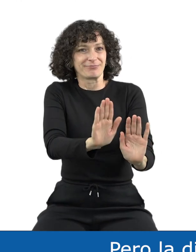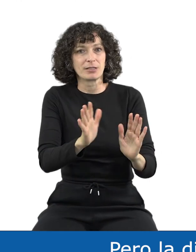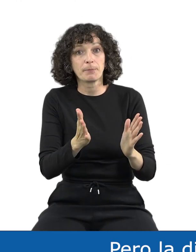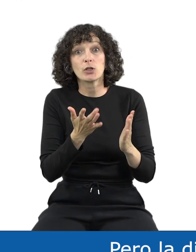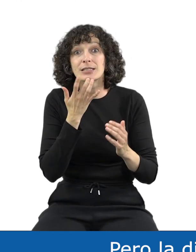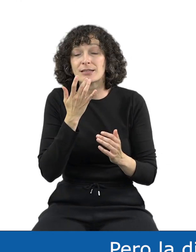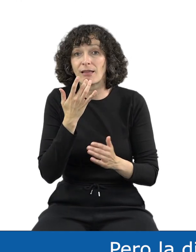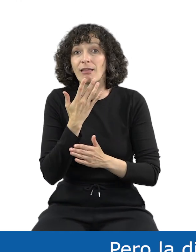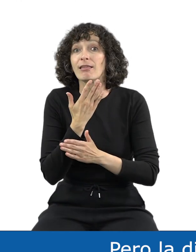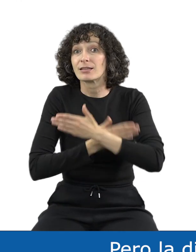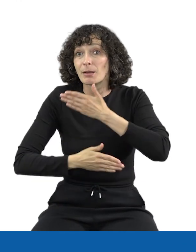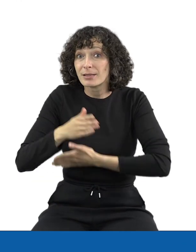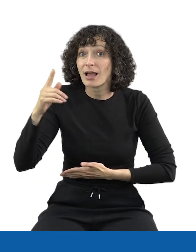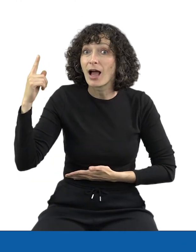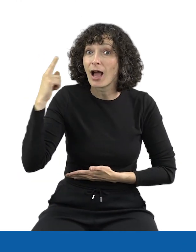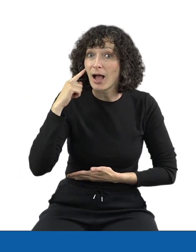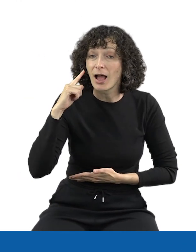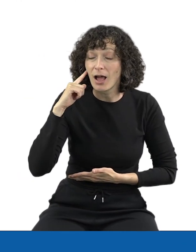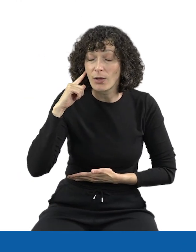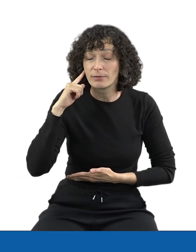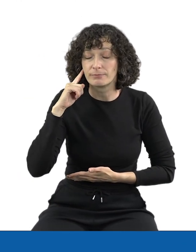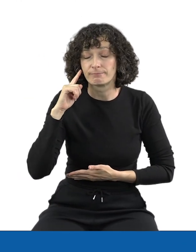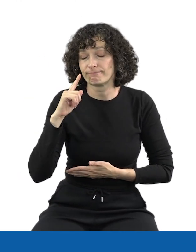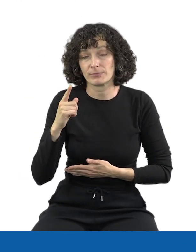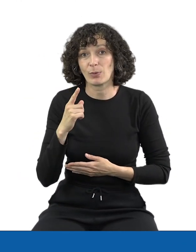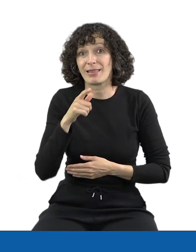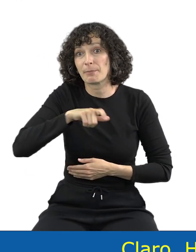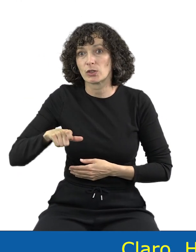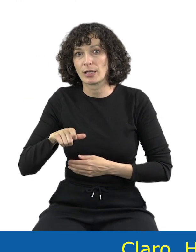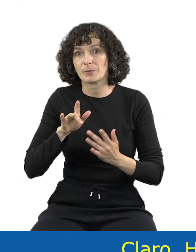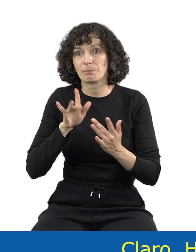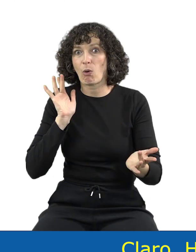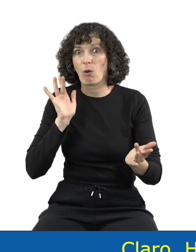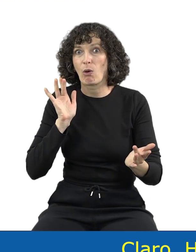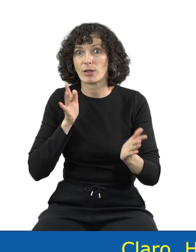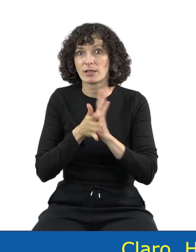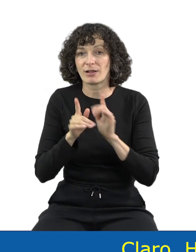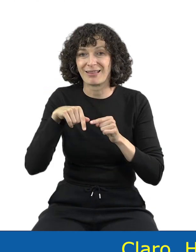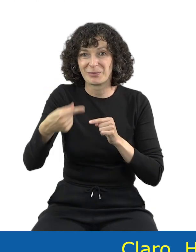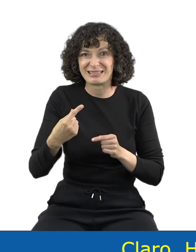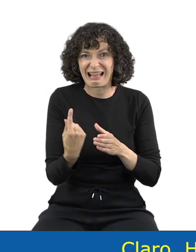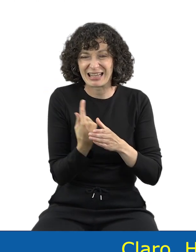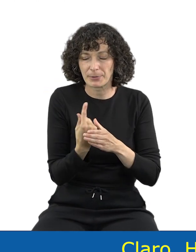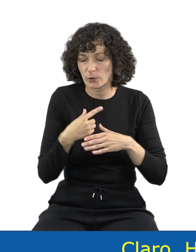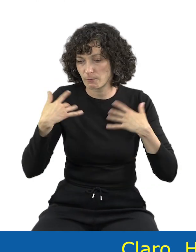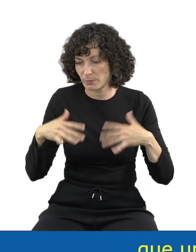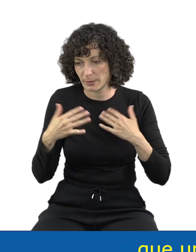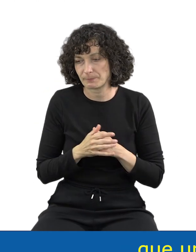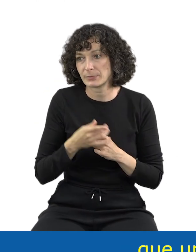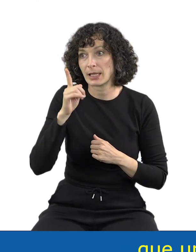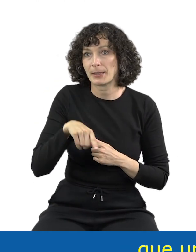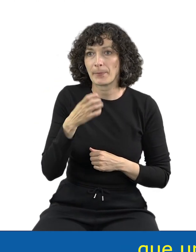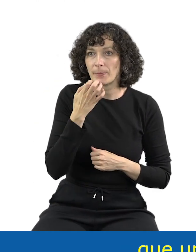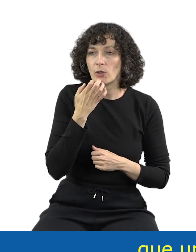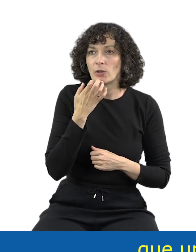discapacidad auditiva te aleja de las personas, y el aislamiento es brutal. Claro, hemos normalizado quizá también, Conchita, ¿no?, que